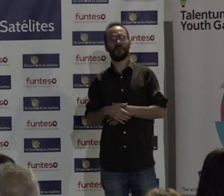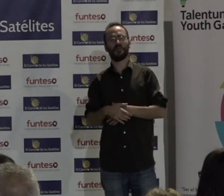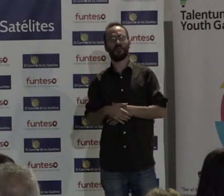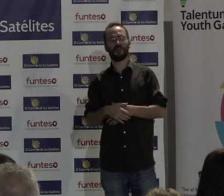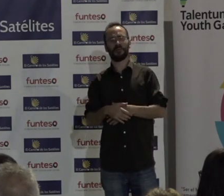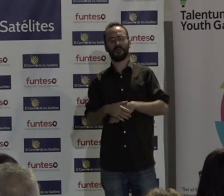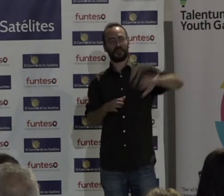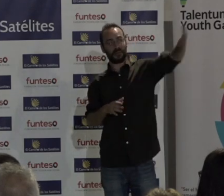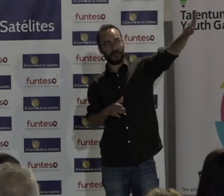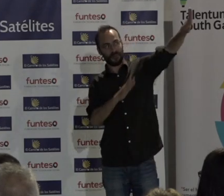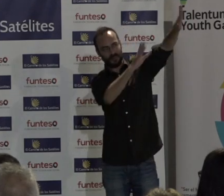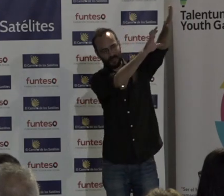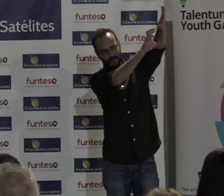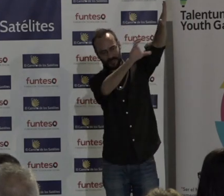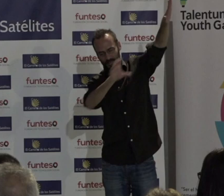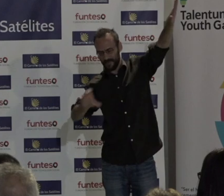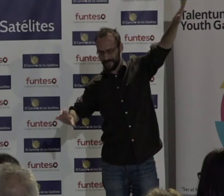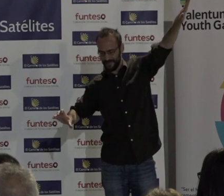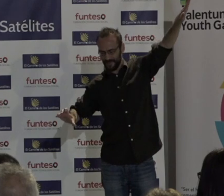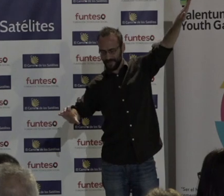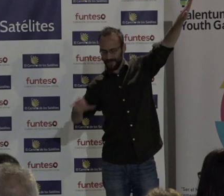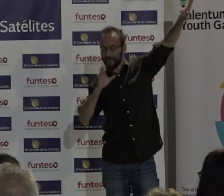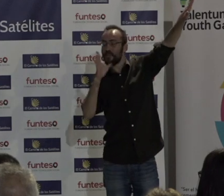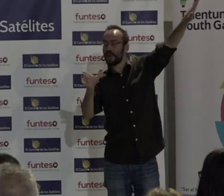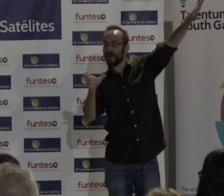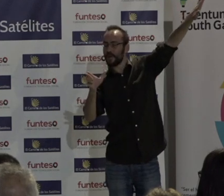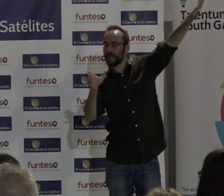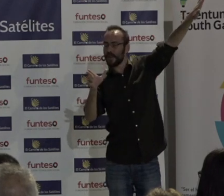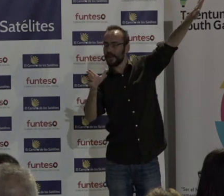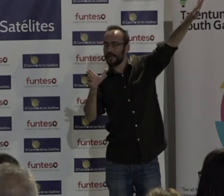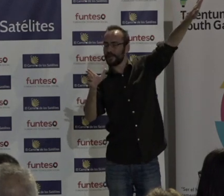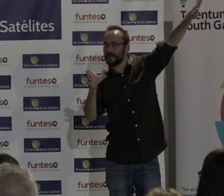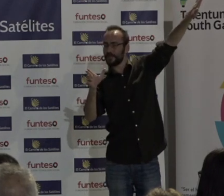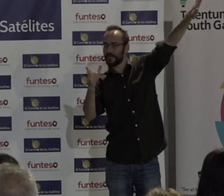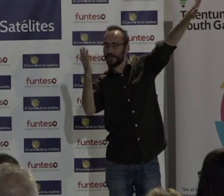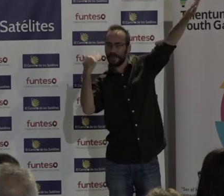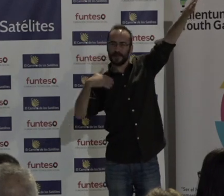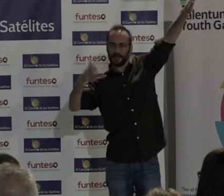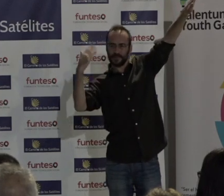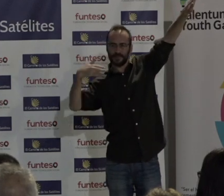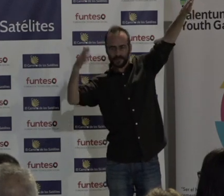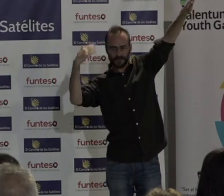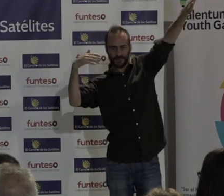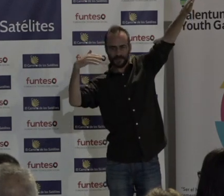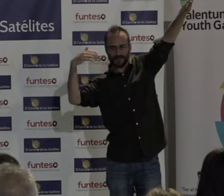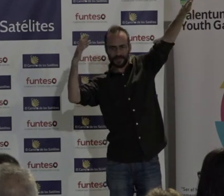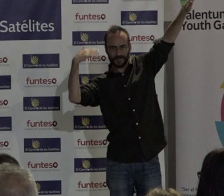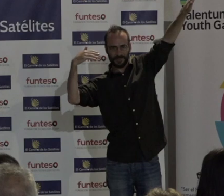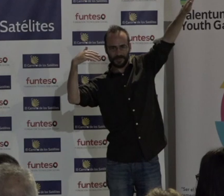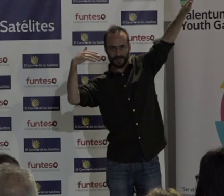izquierda a la derecha, no va de la derecha a la izquierda. Y eso es porque hubo un movimiento extraño. Pero si hacéis la